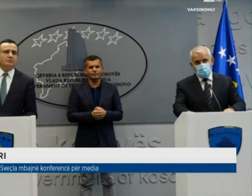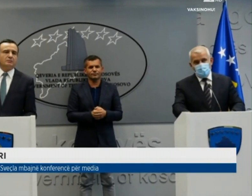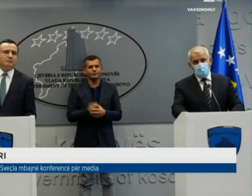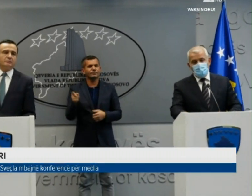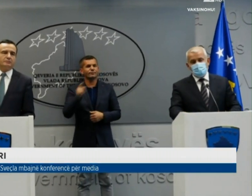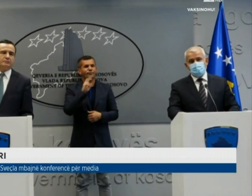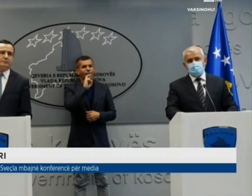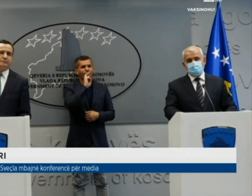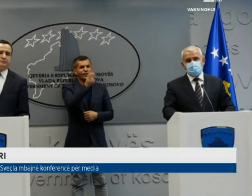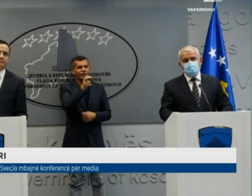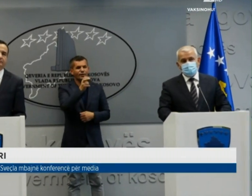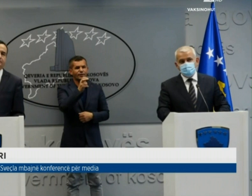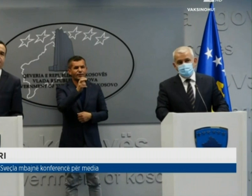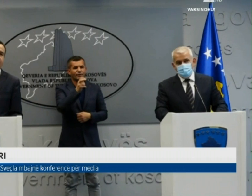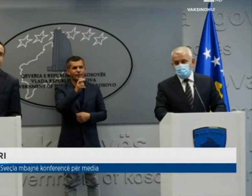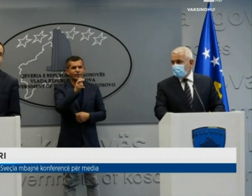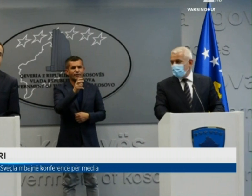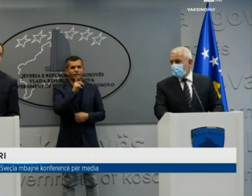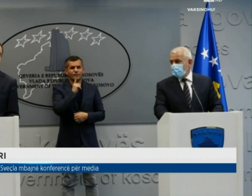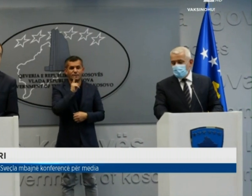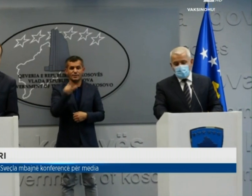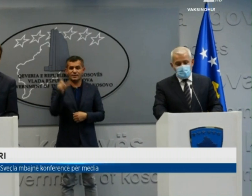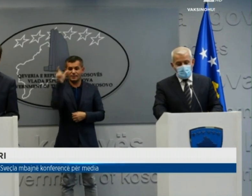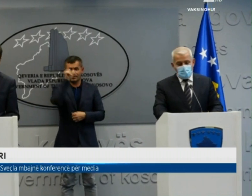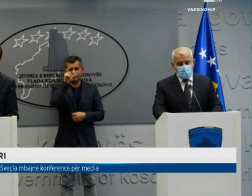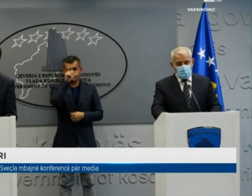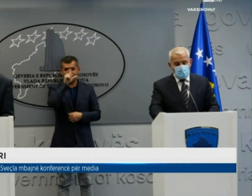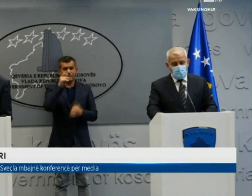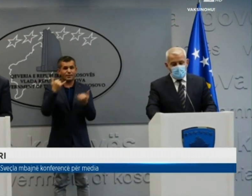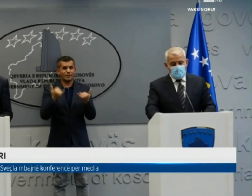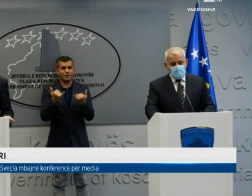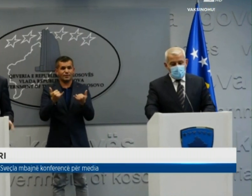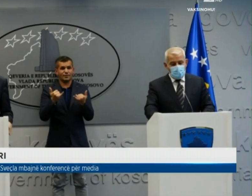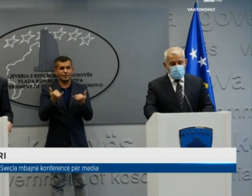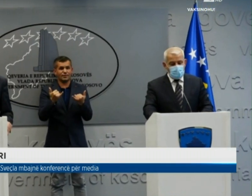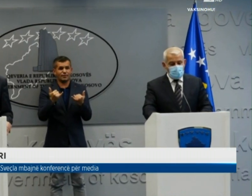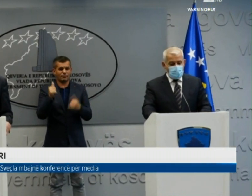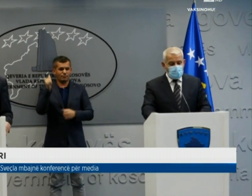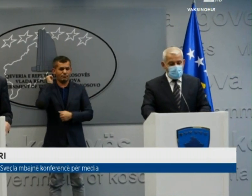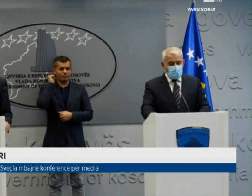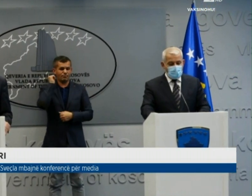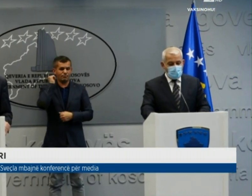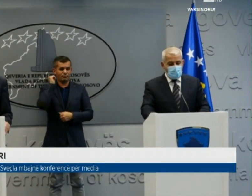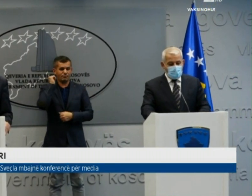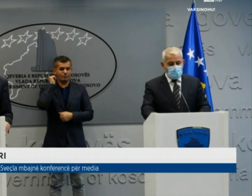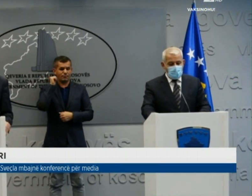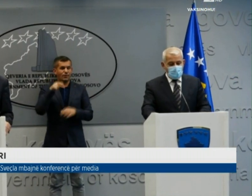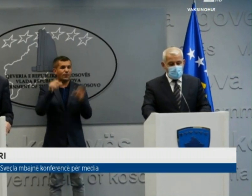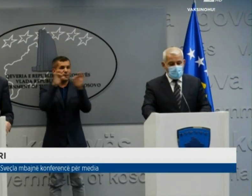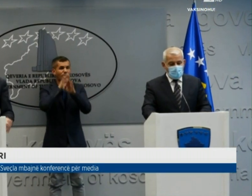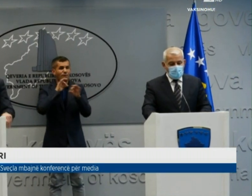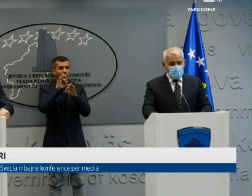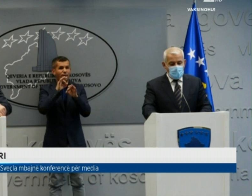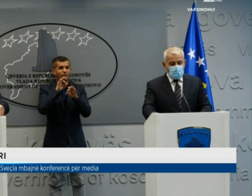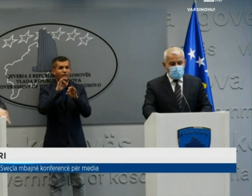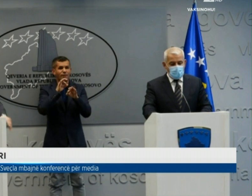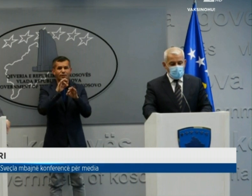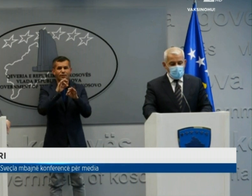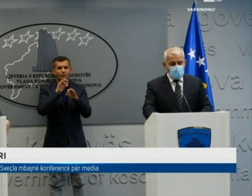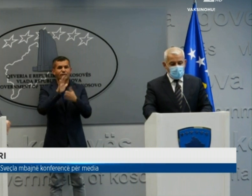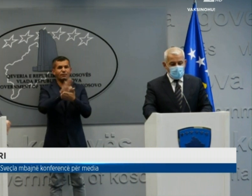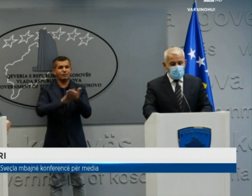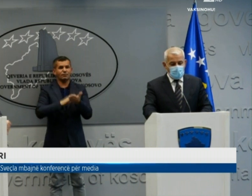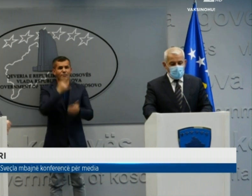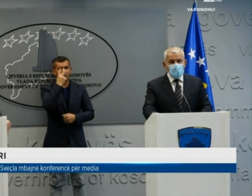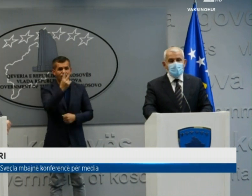E thatë që realisht me veprimin që është i bosë Serbia tash, ata që deri dje nuk e kanë pa, se që farës duke ndodhë, kanë fillu me pa, po